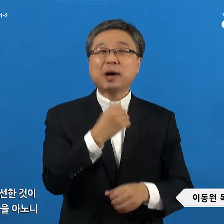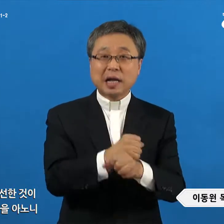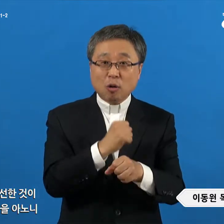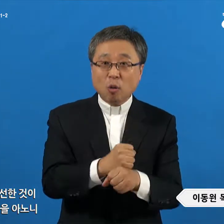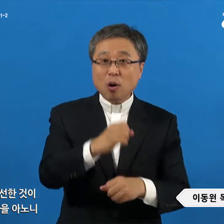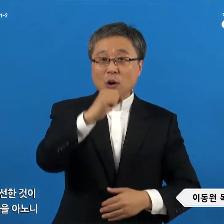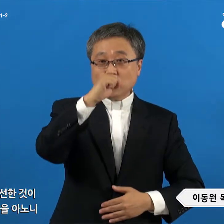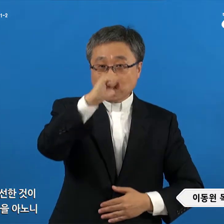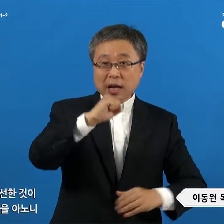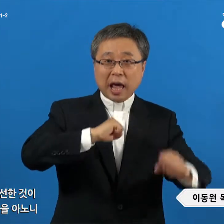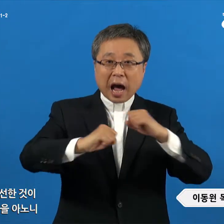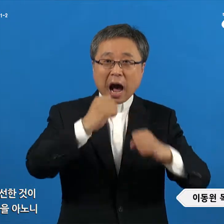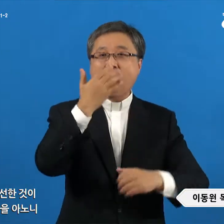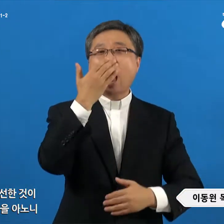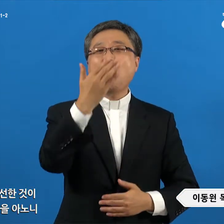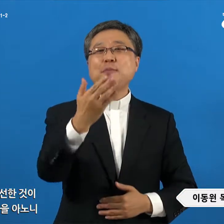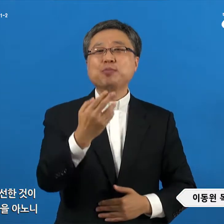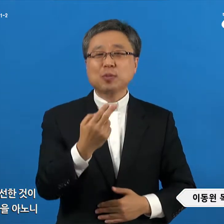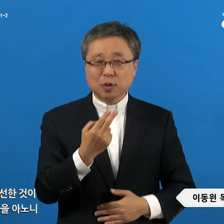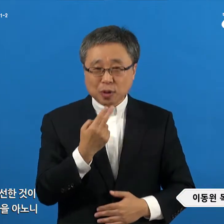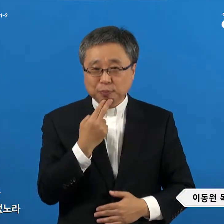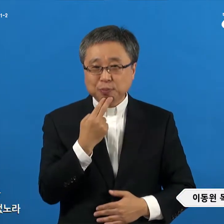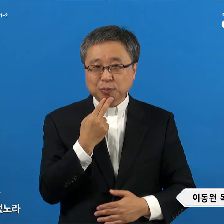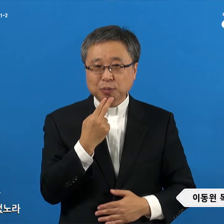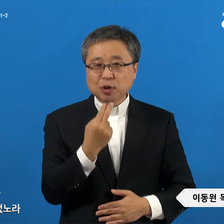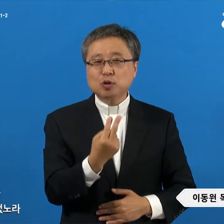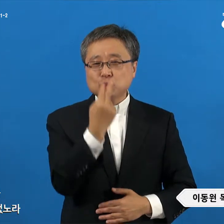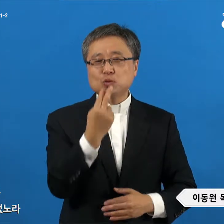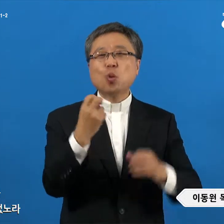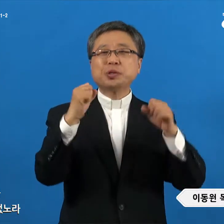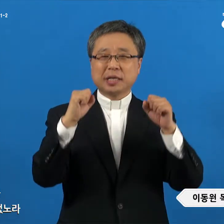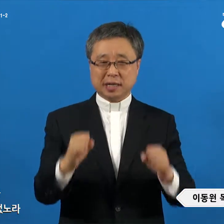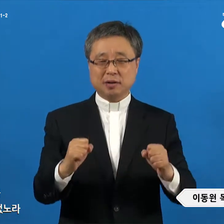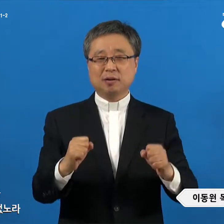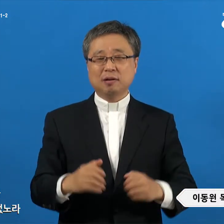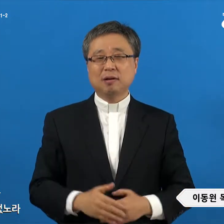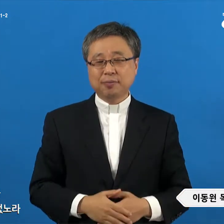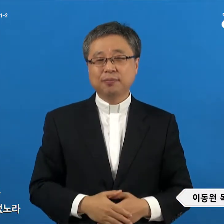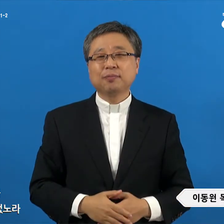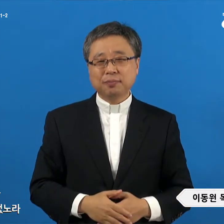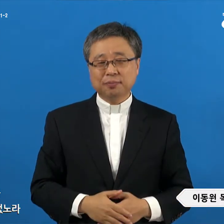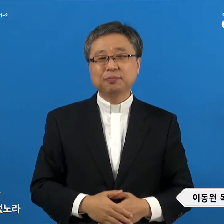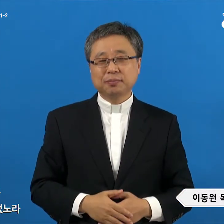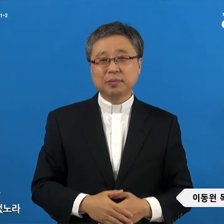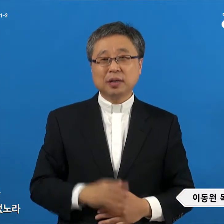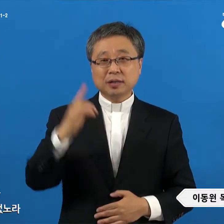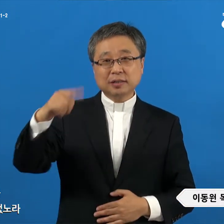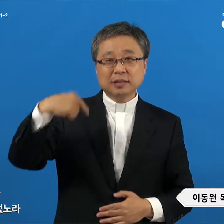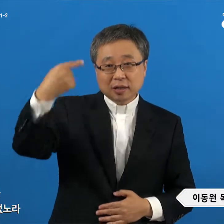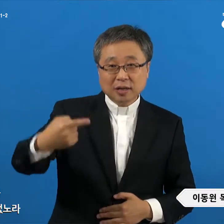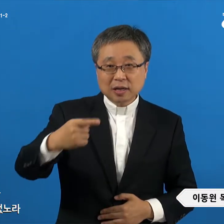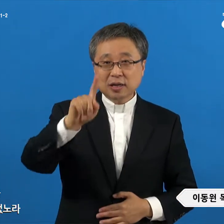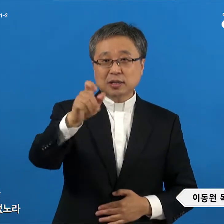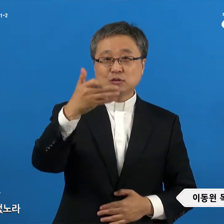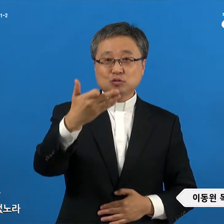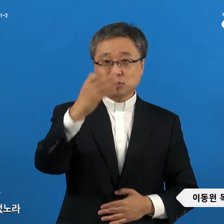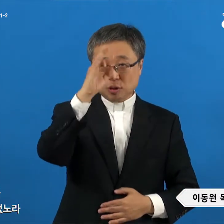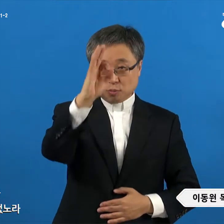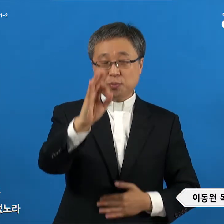행할 수 없는 존재라고. 네. 그 다음에 19절에 가면 더